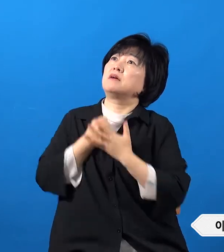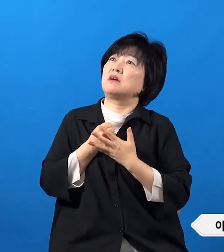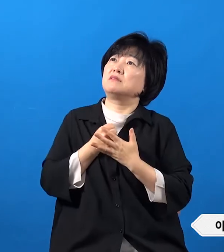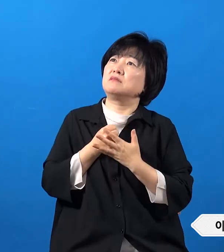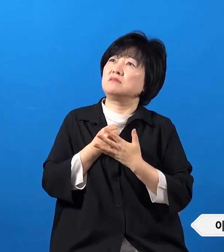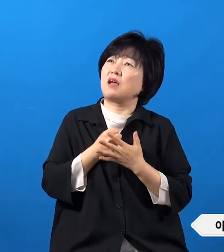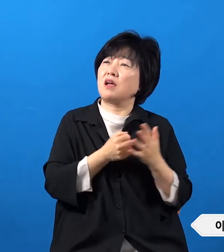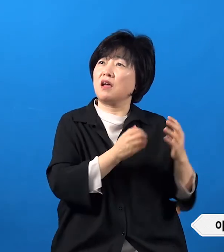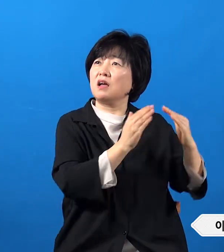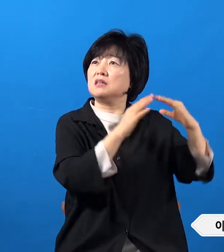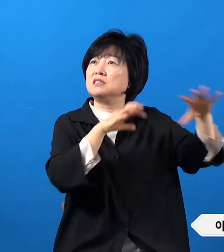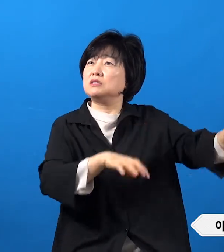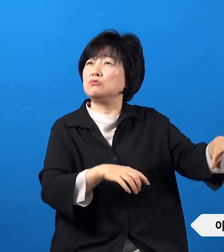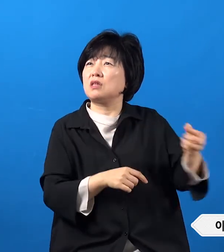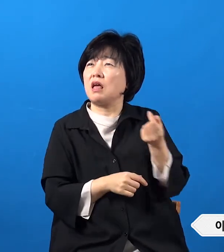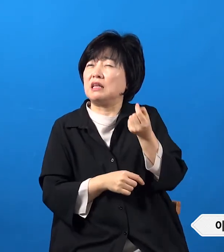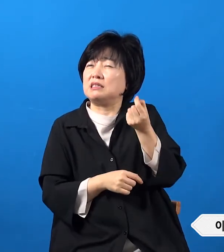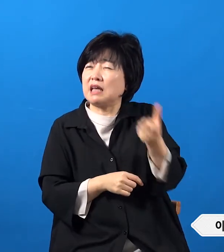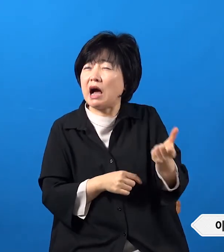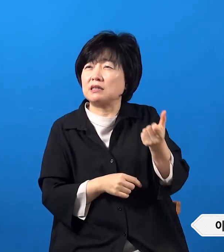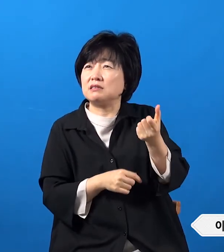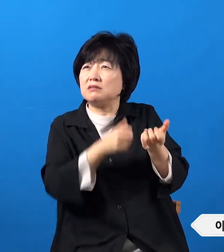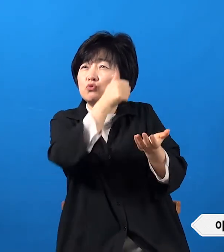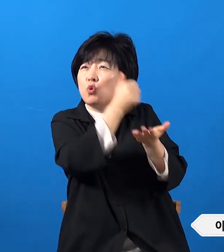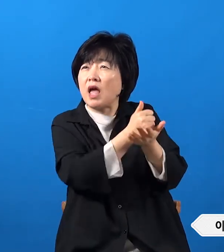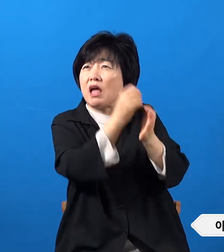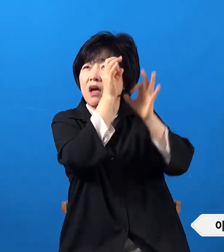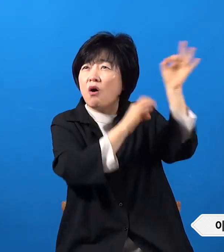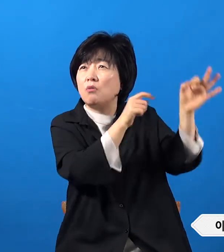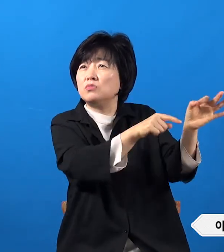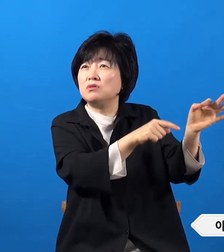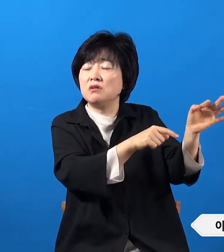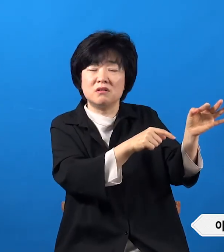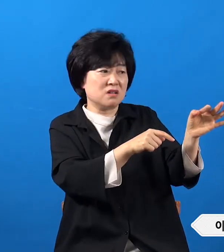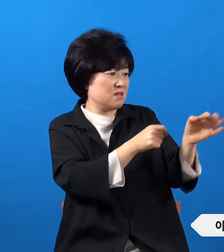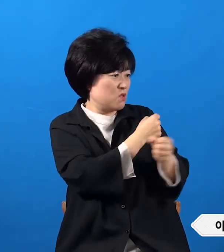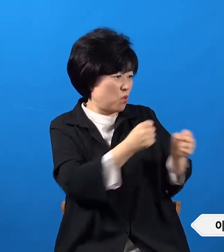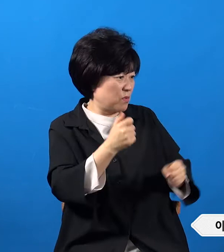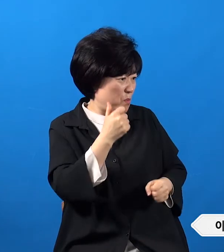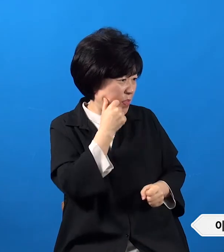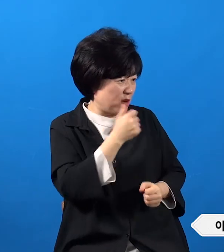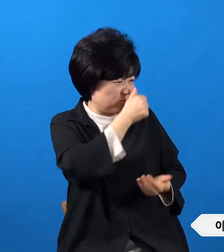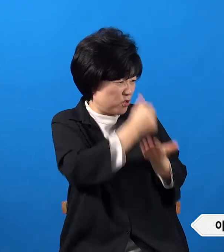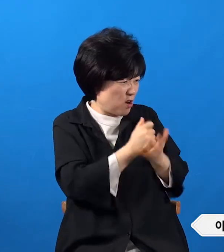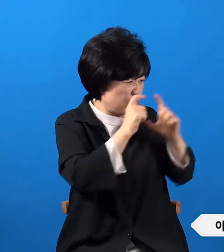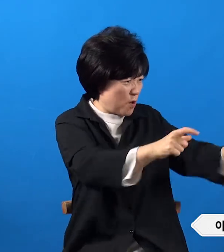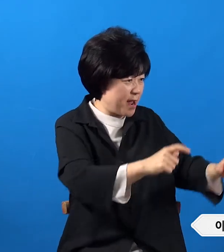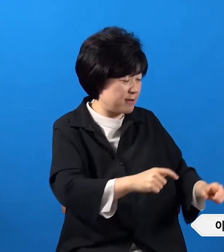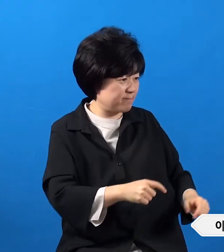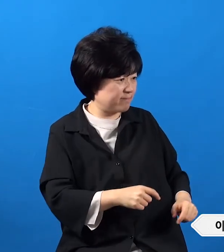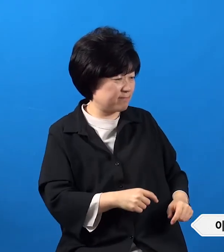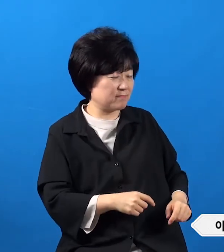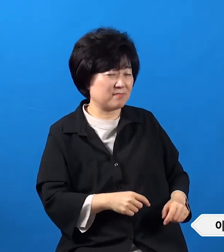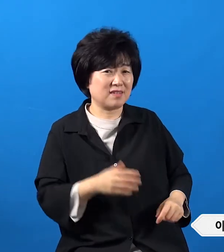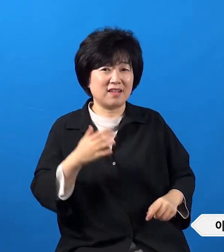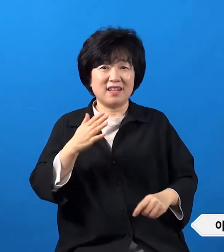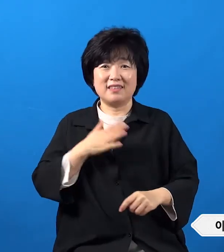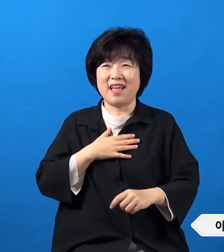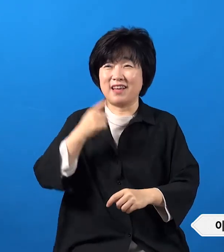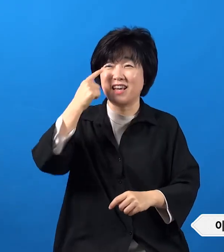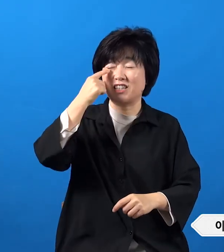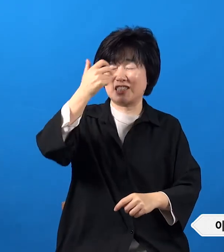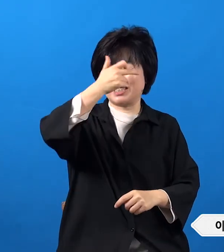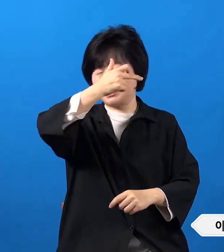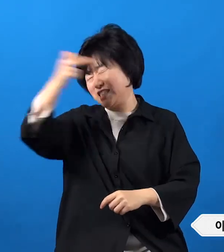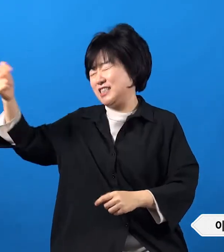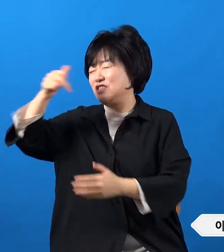못하고 정죄의 영에 사로잡힌 사람들의 모습이 아니겠습니까? 자기 눈에 들보를 용서받고도